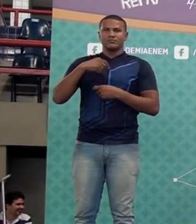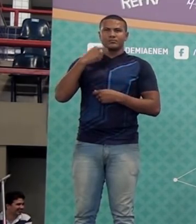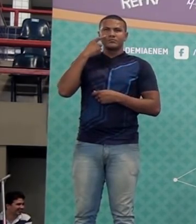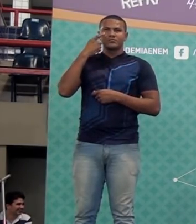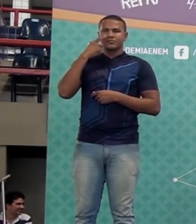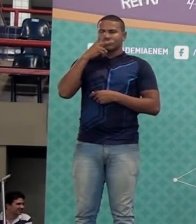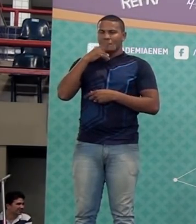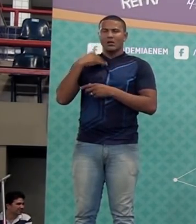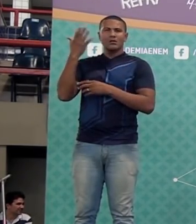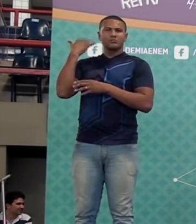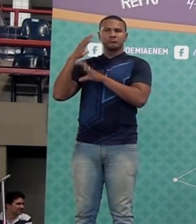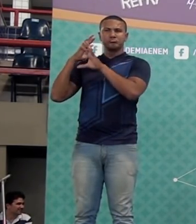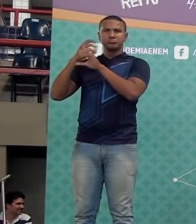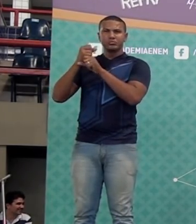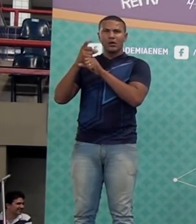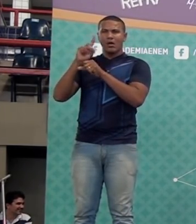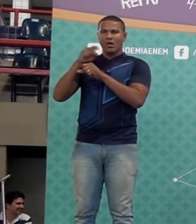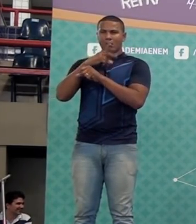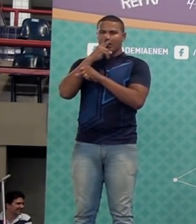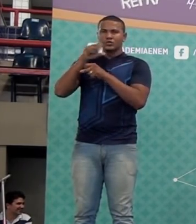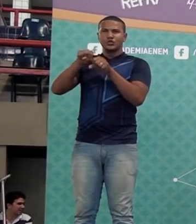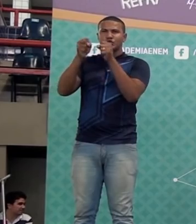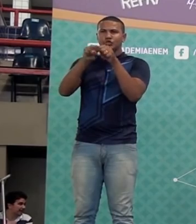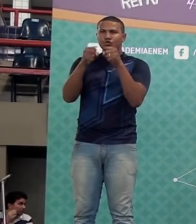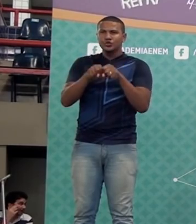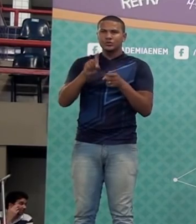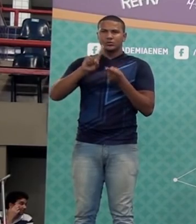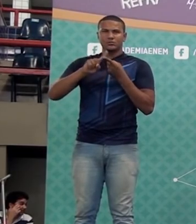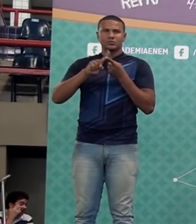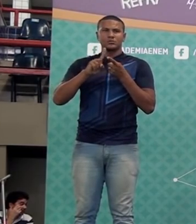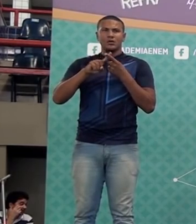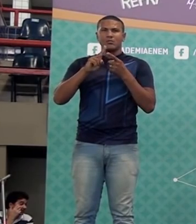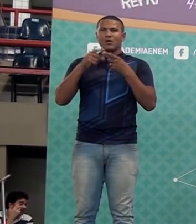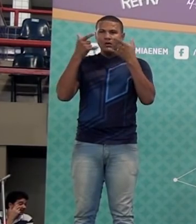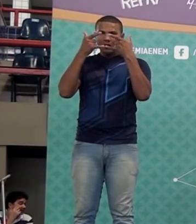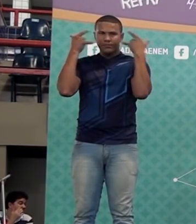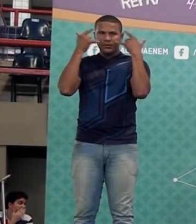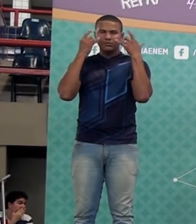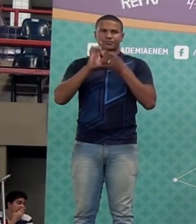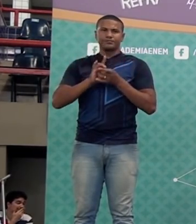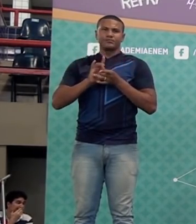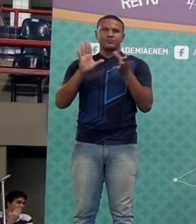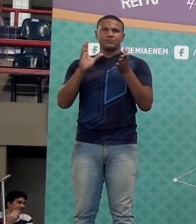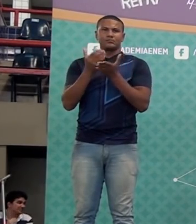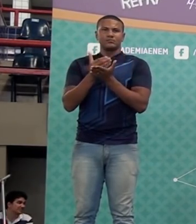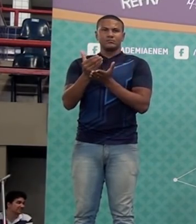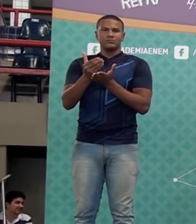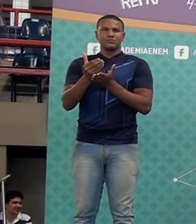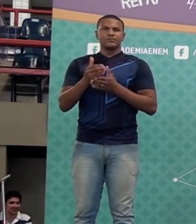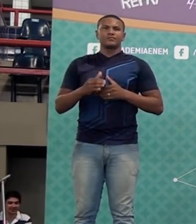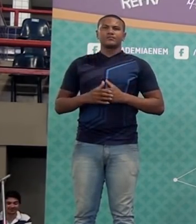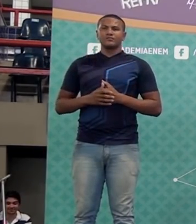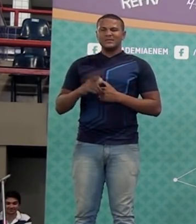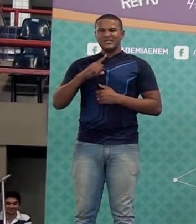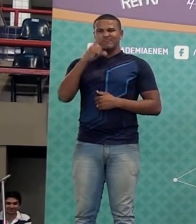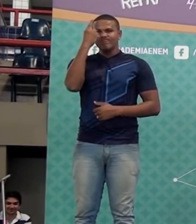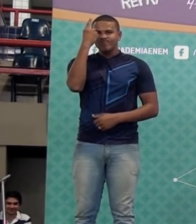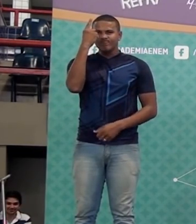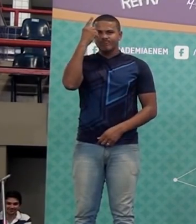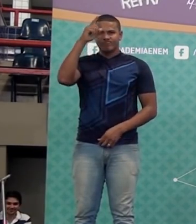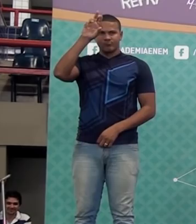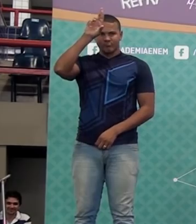do antigo regime e consolidou as estruturas do capitalismo liberal. Tem um erro aí, tem um grave erro